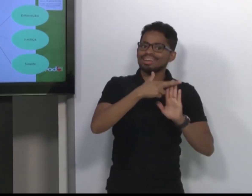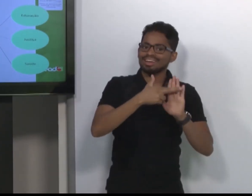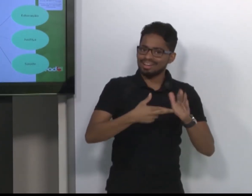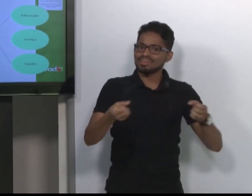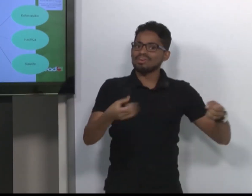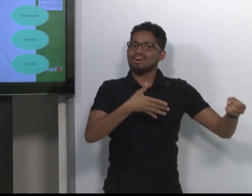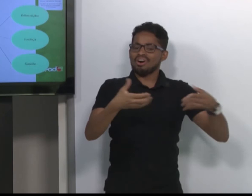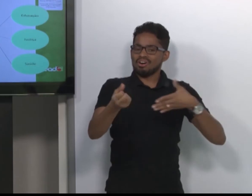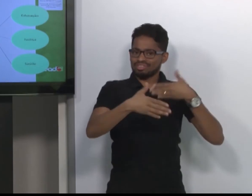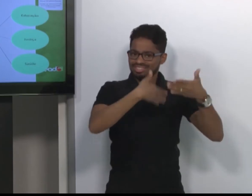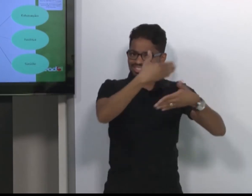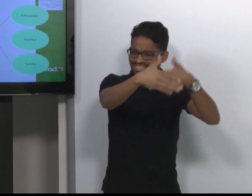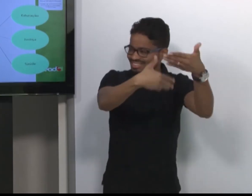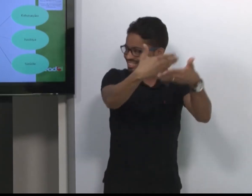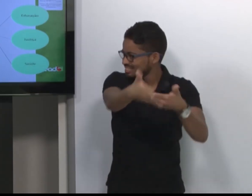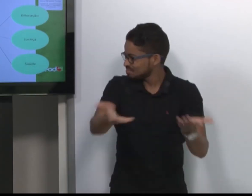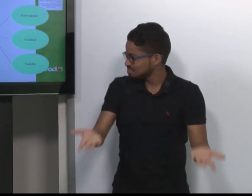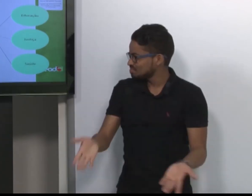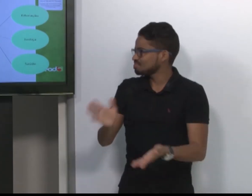regras novas que são necessárias.